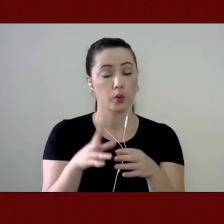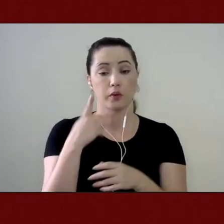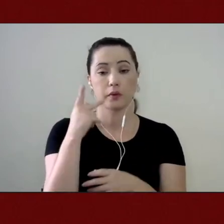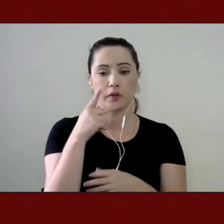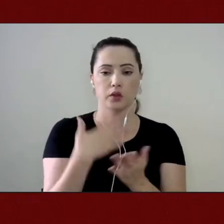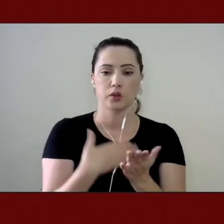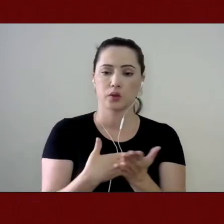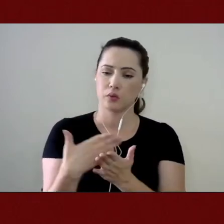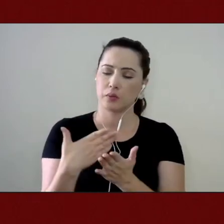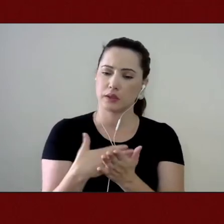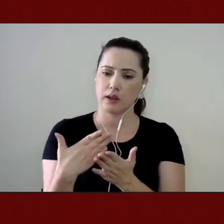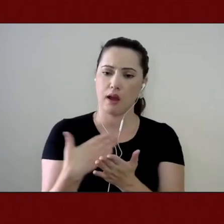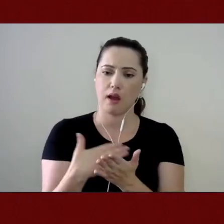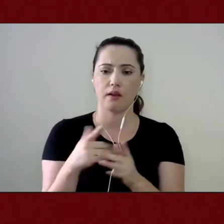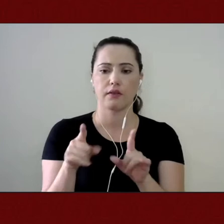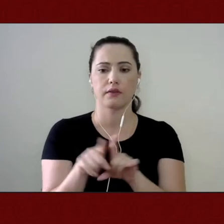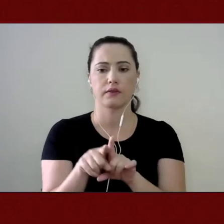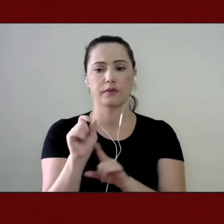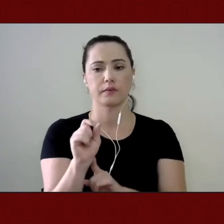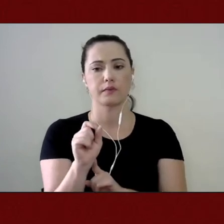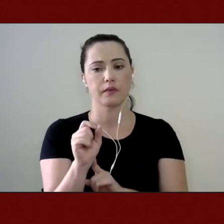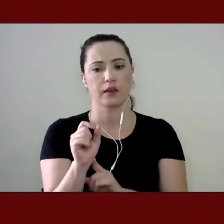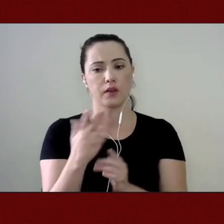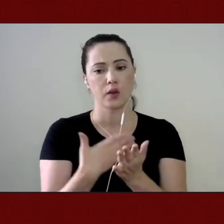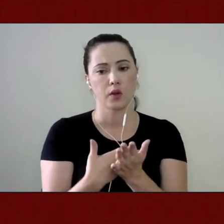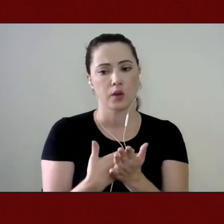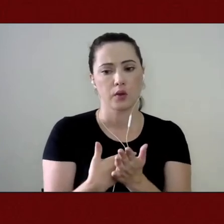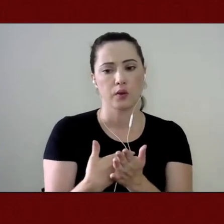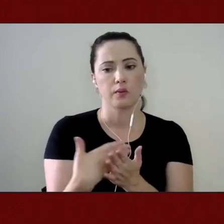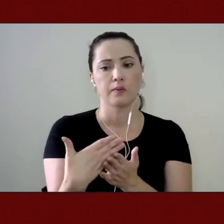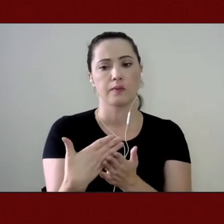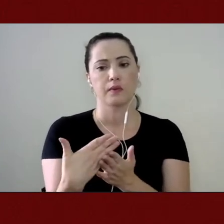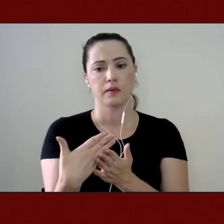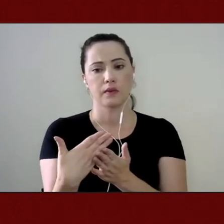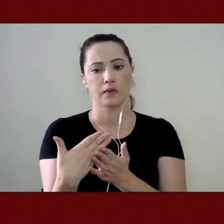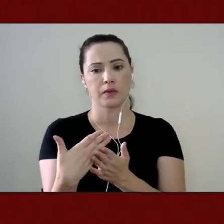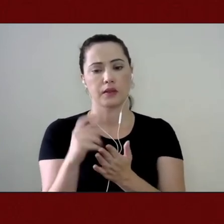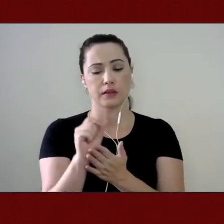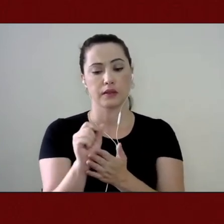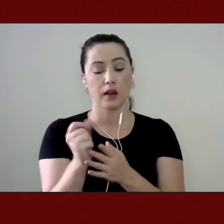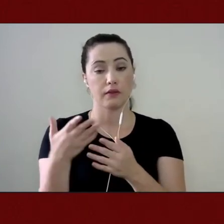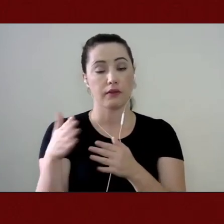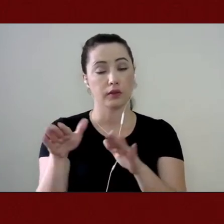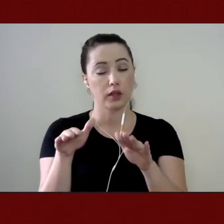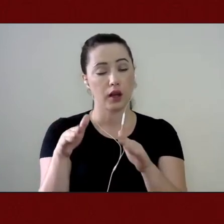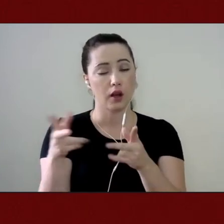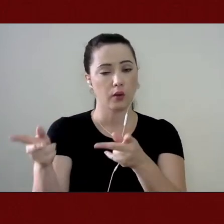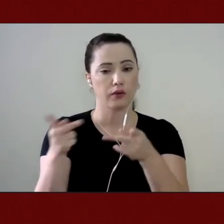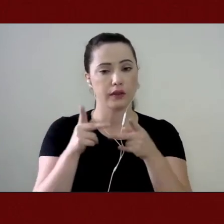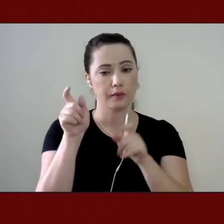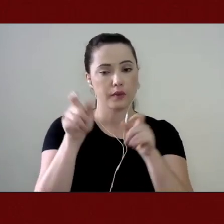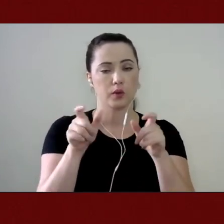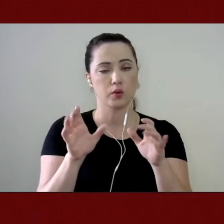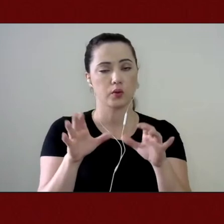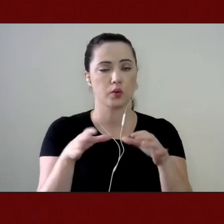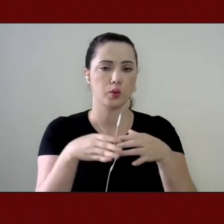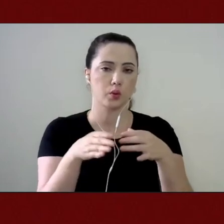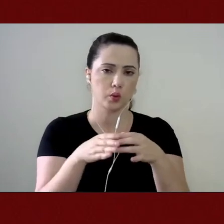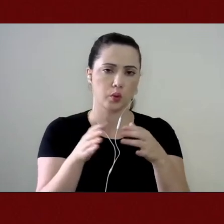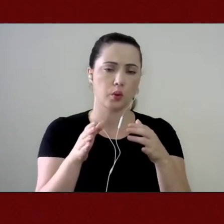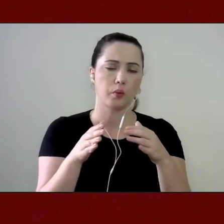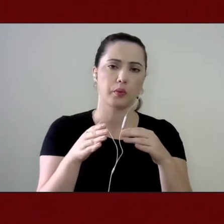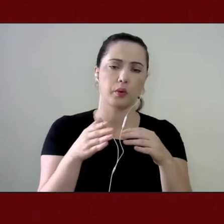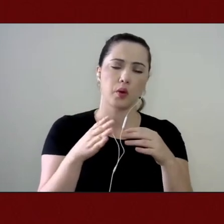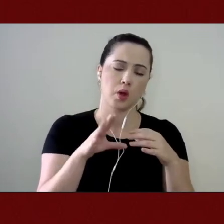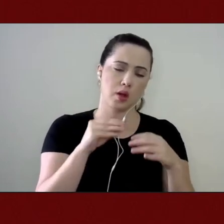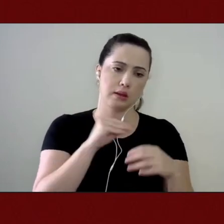atrair quadros intelectualizados e letrados da classe média, sobretudo aquela com mais sensibilidade para